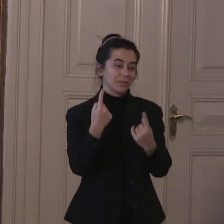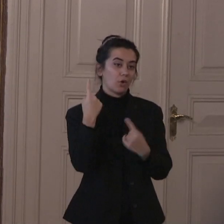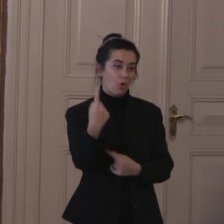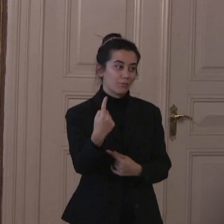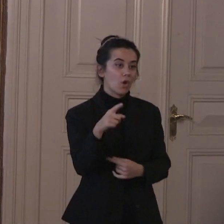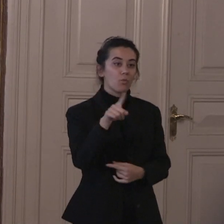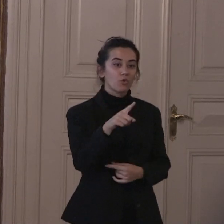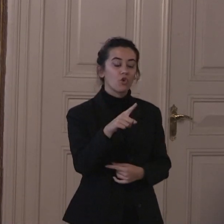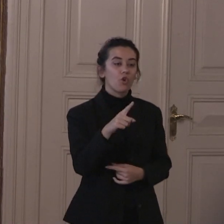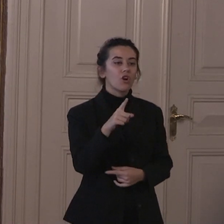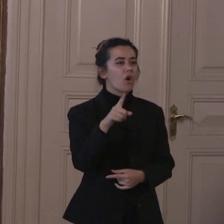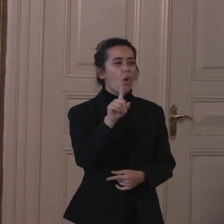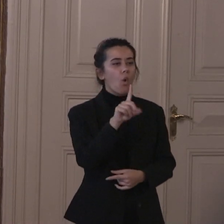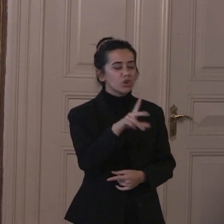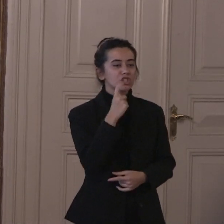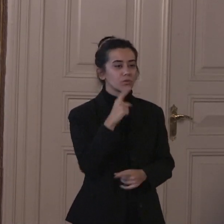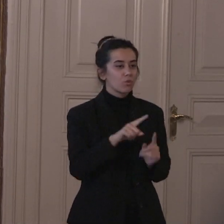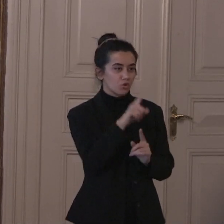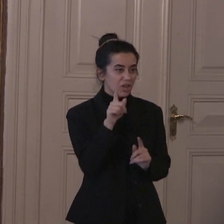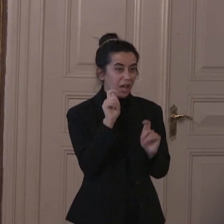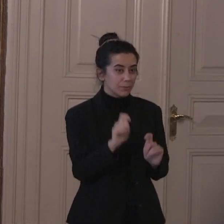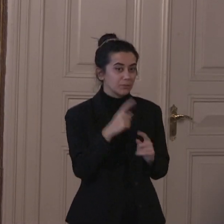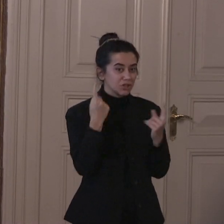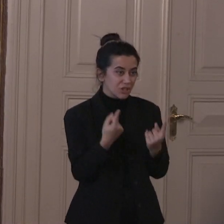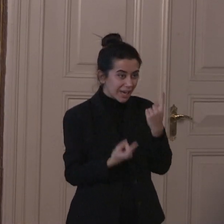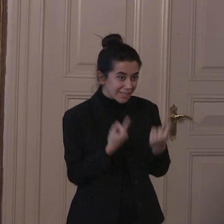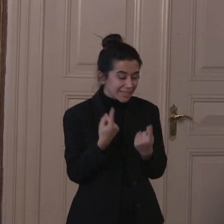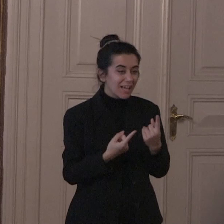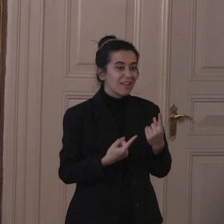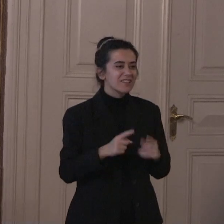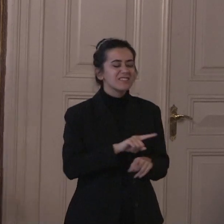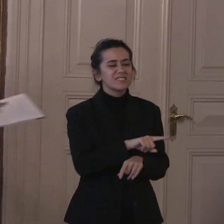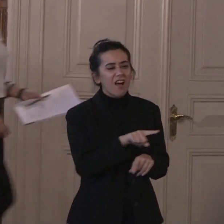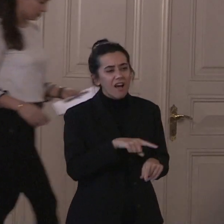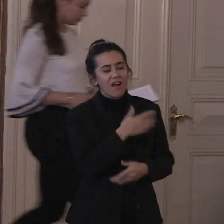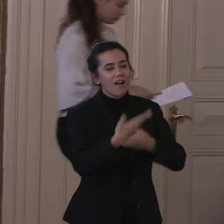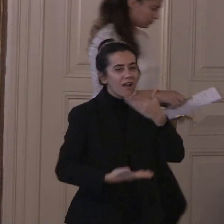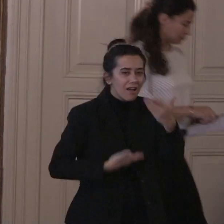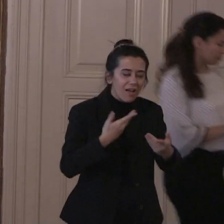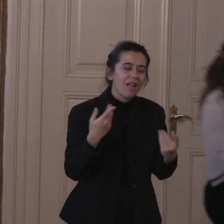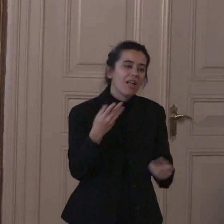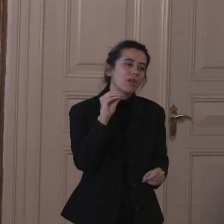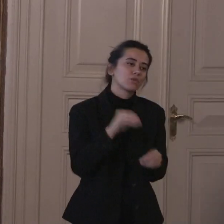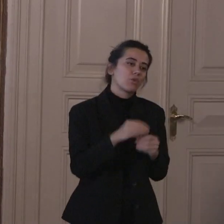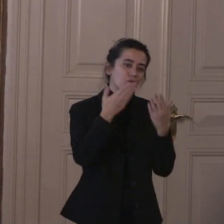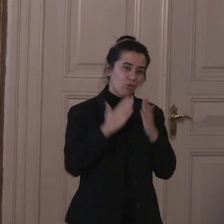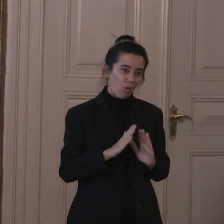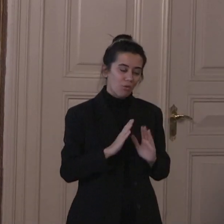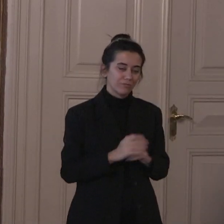En iyi böyle 13 yılda yaşadığımız, yaptığımız şeyleri saatlerce anlatsak sığmaz herhalde